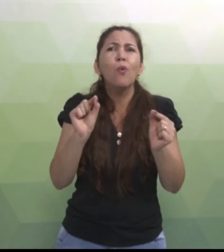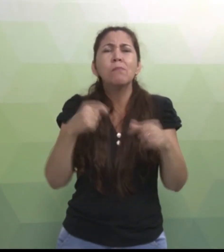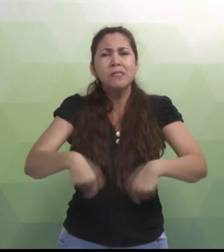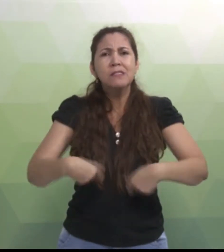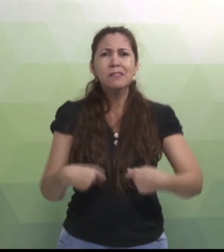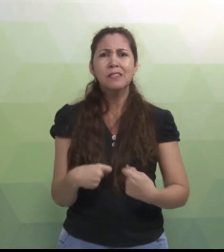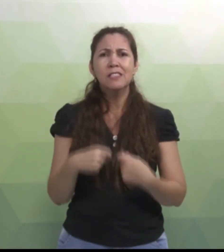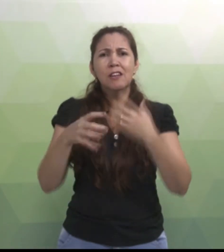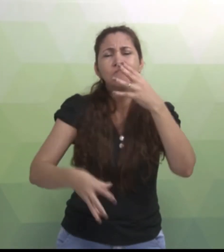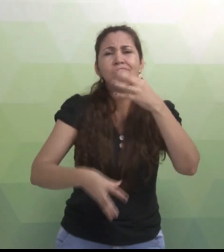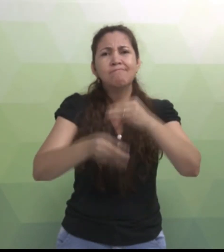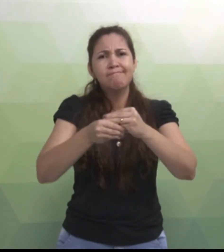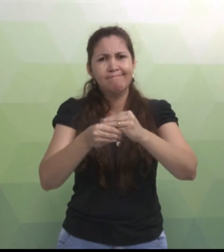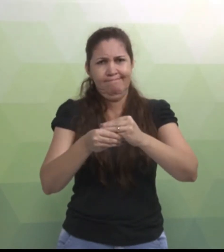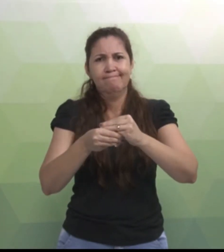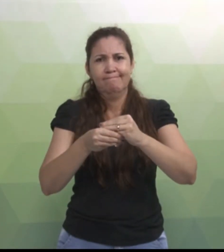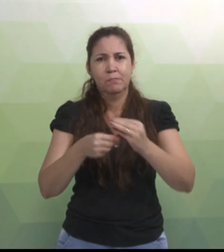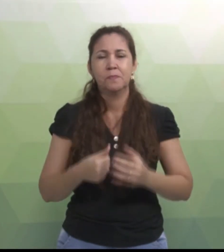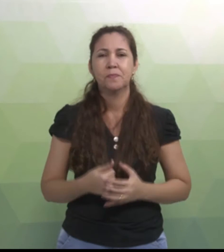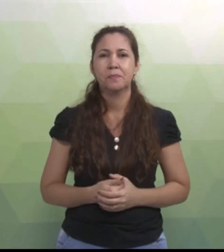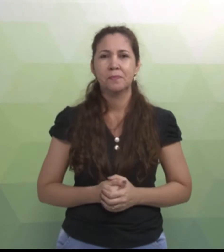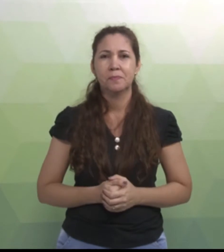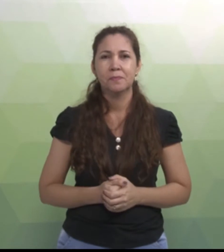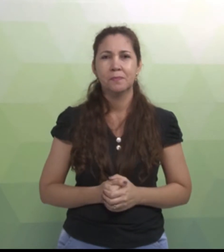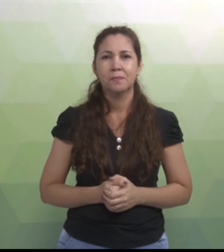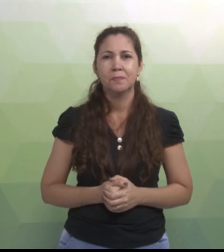está faltando? O que é necessário ser feito?